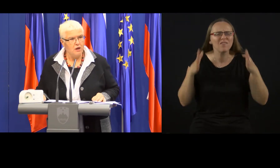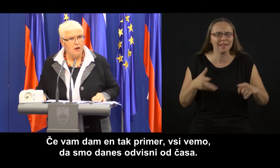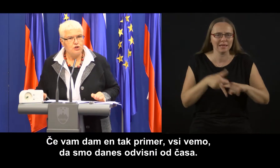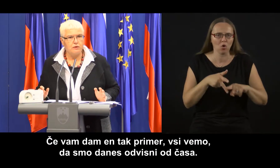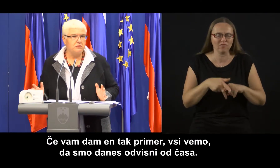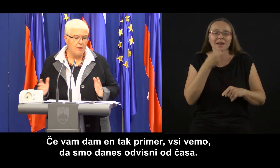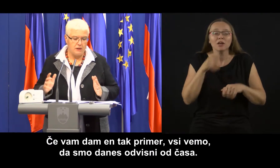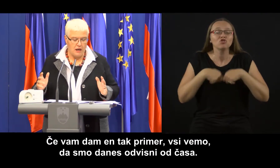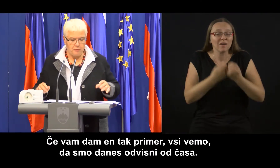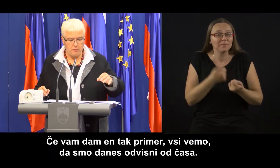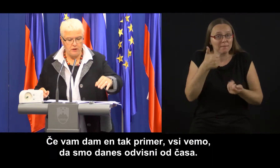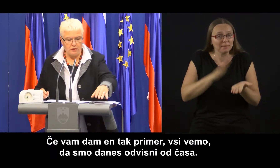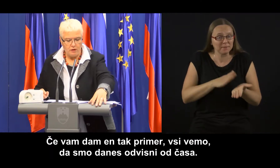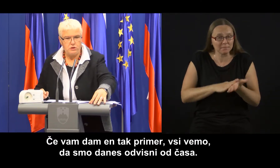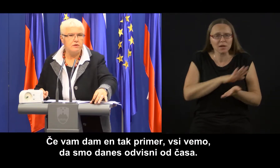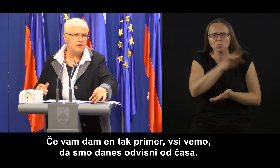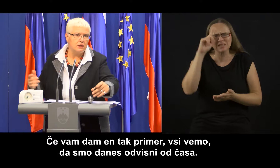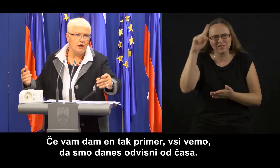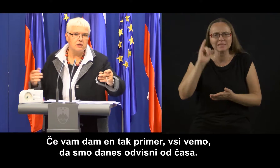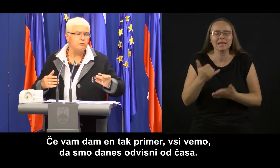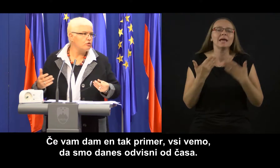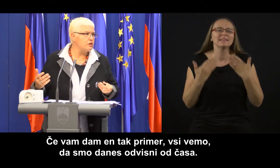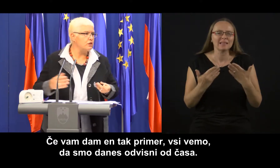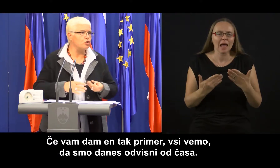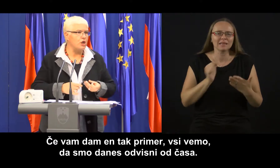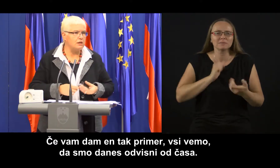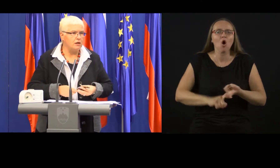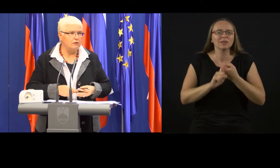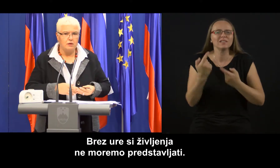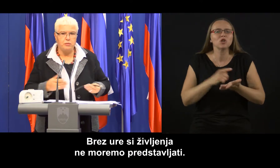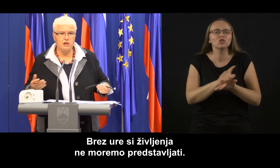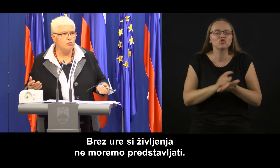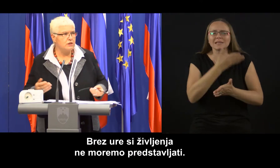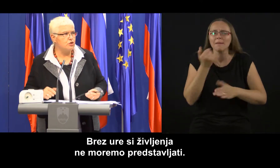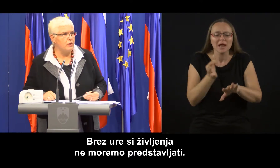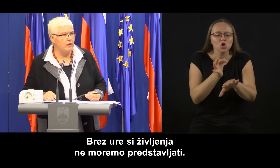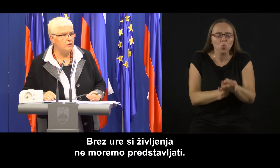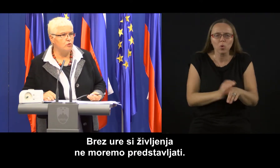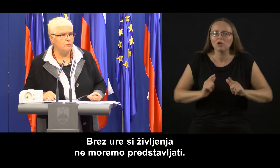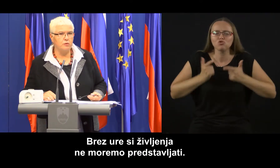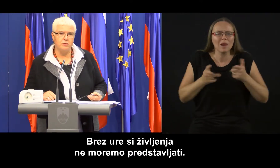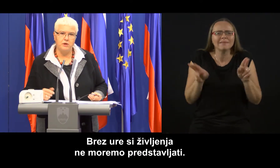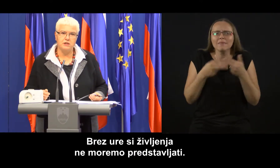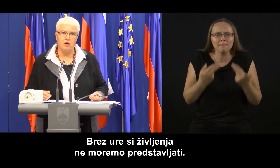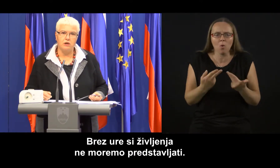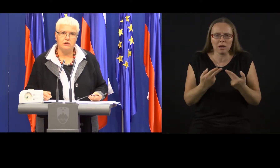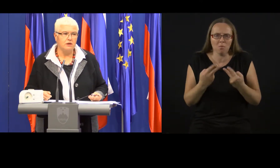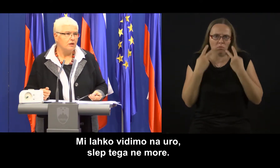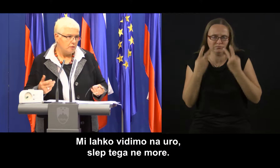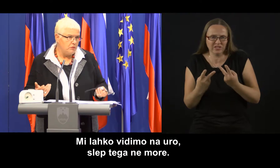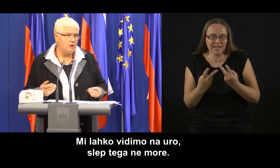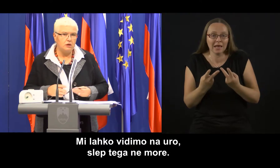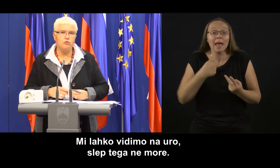ovir. Če vam dam en tak primer, vsi veste, da danes smo odvisni od časa. Brez ure si življenja ne moremo